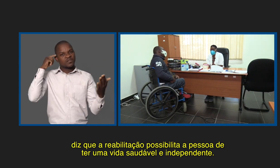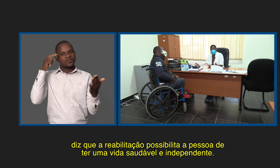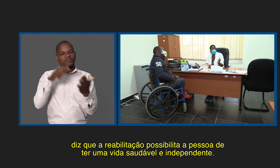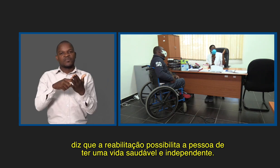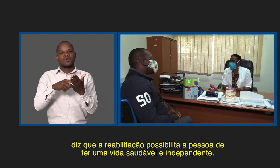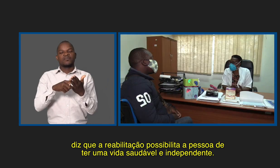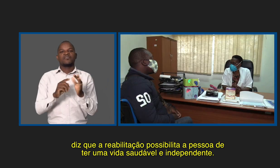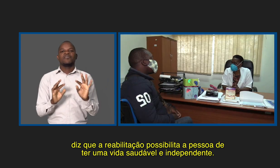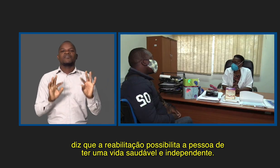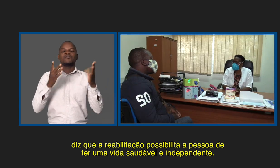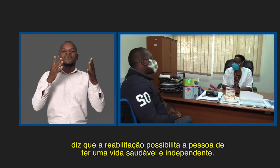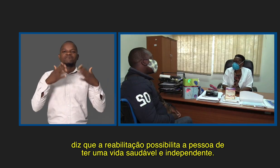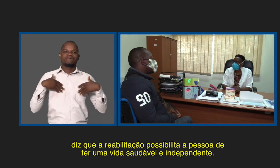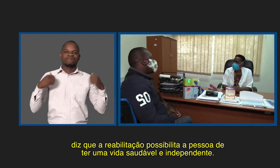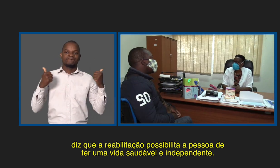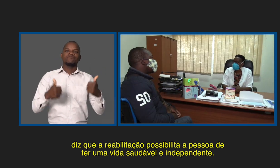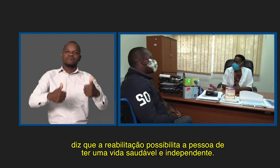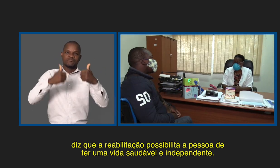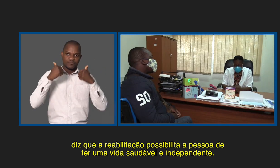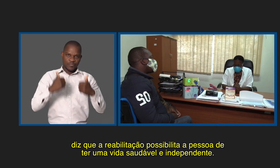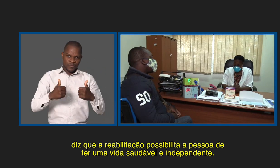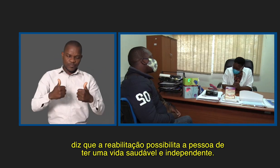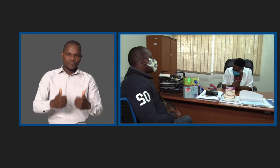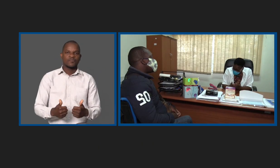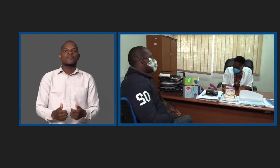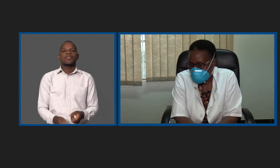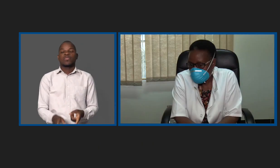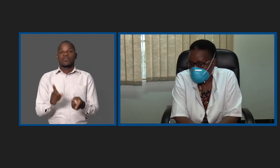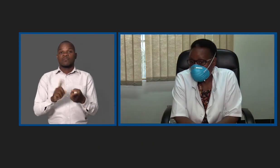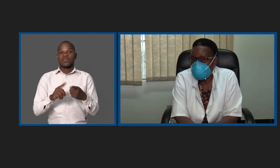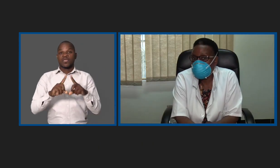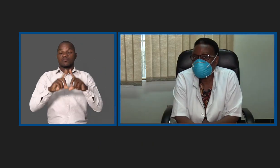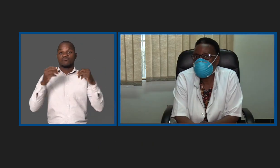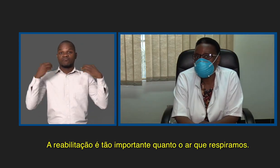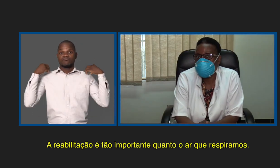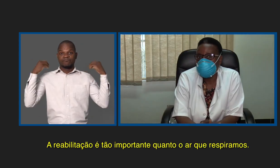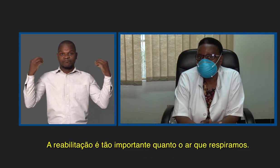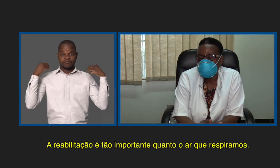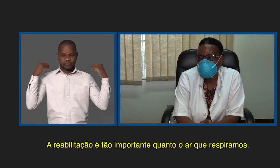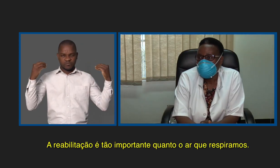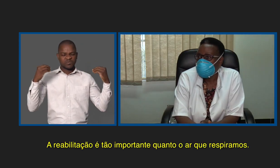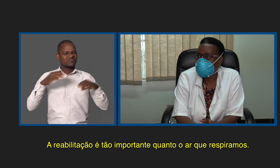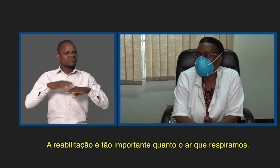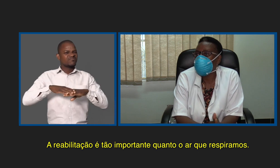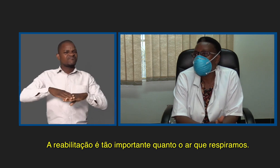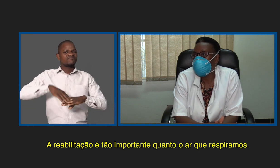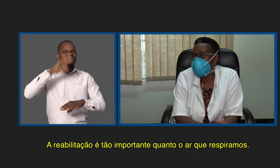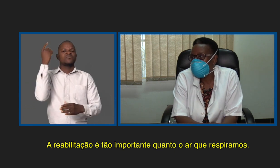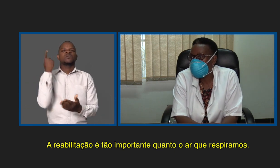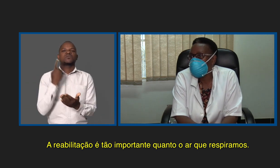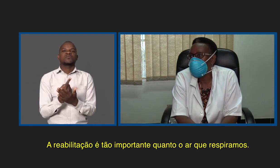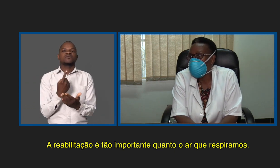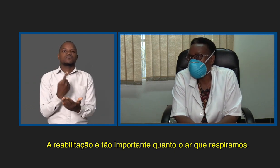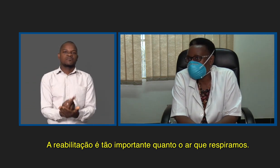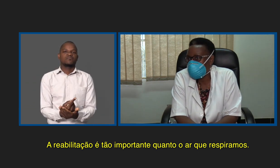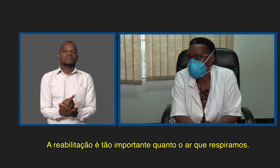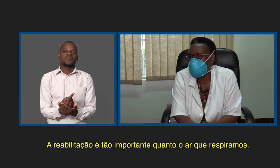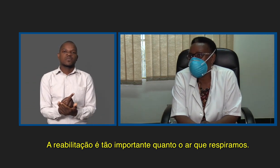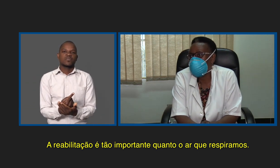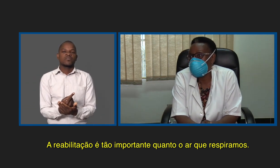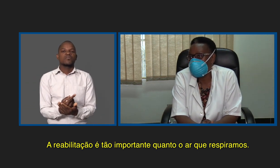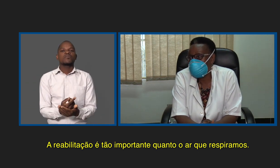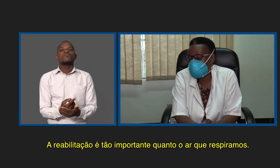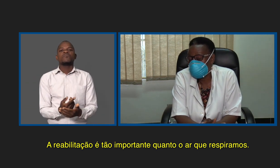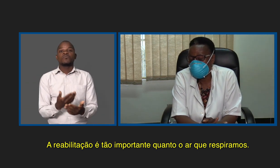pessoa ter uma vida saudável e independente. A reabilitação é tão importante quanto o ar